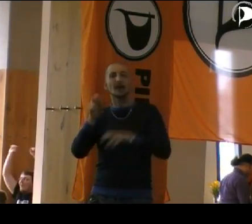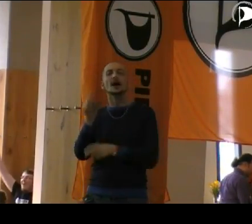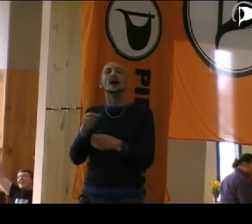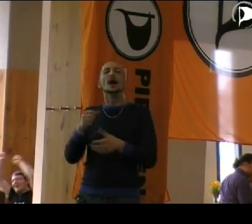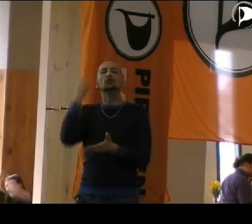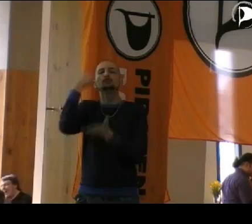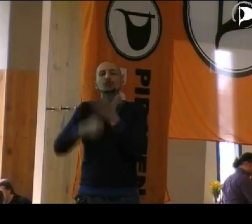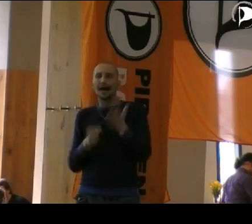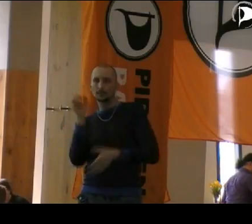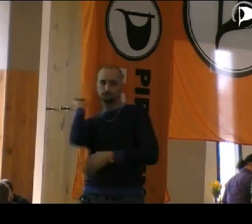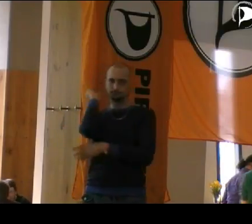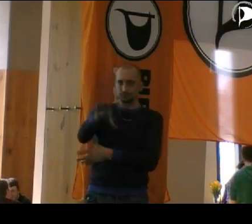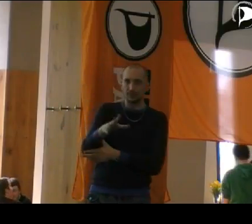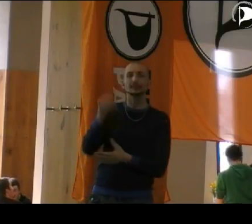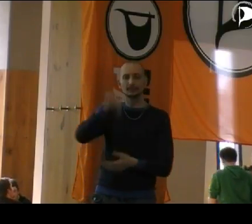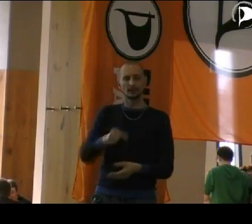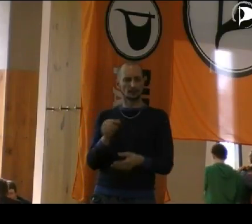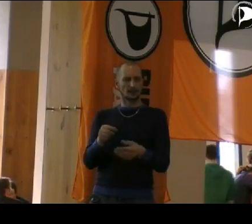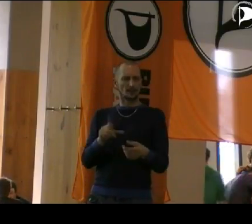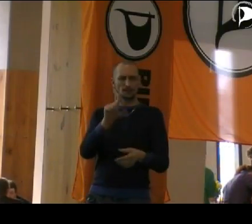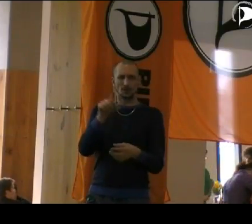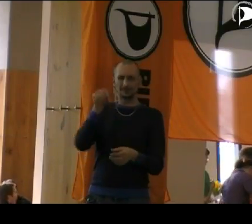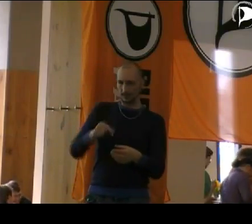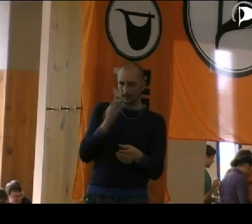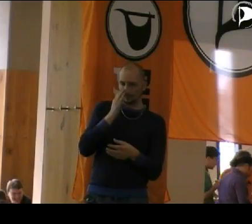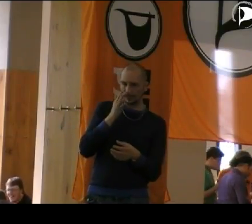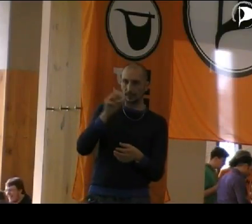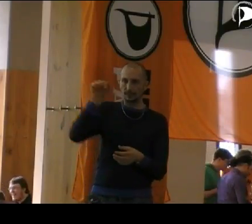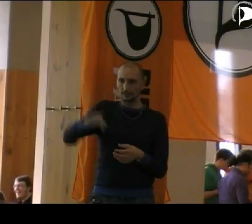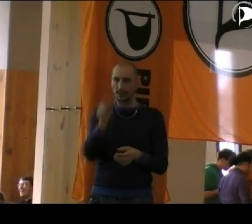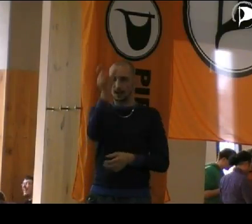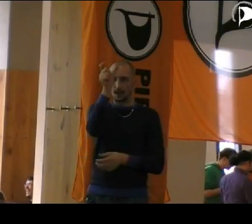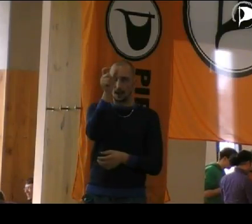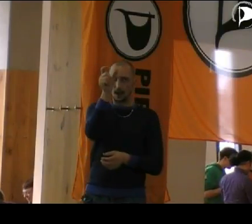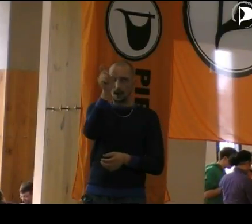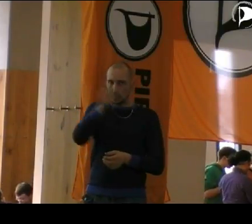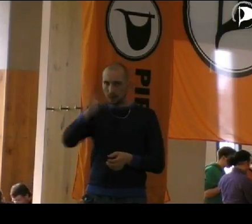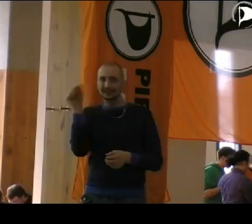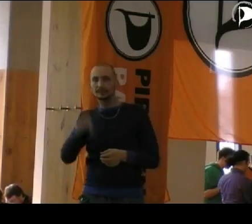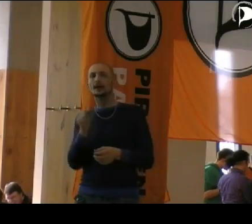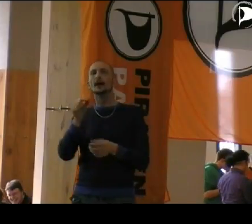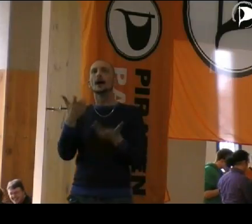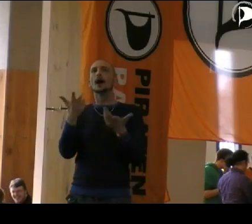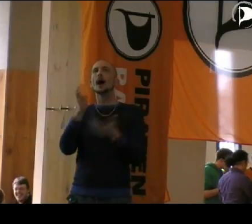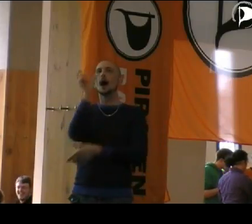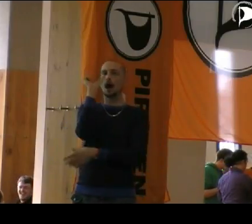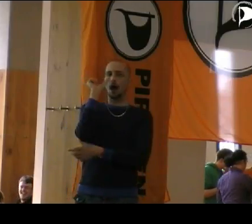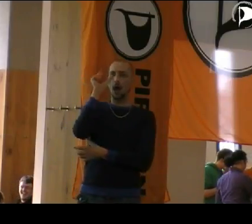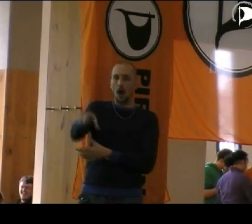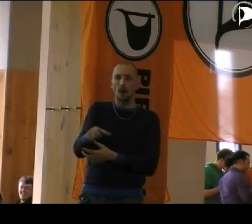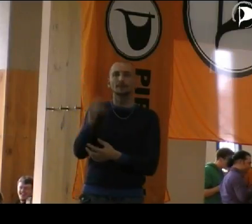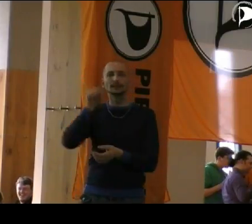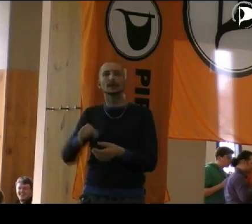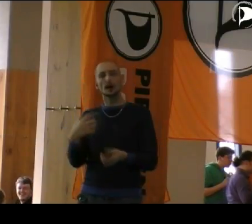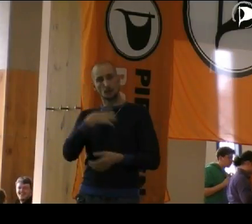einfacher als neue piraten also tag ist die richtig gut diese wagen